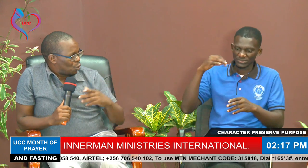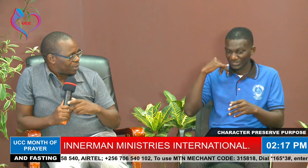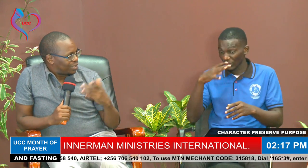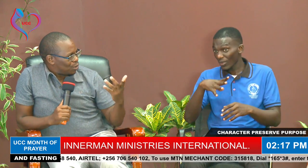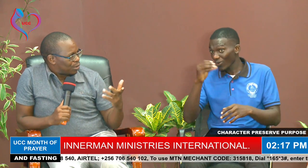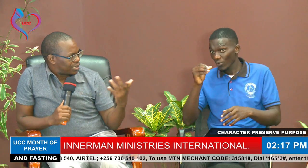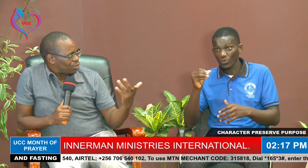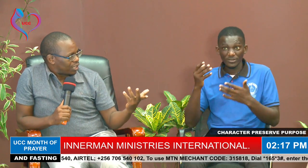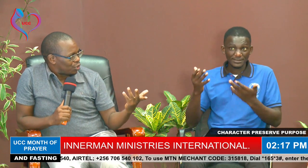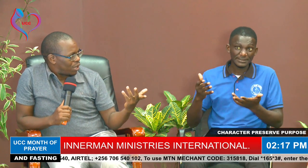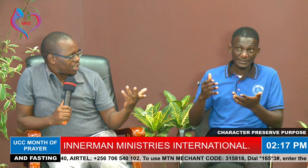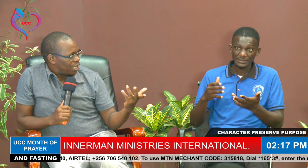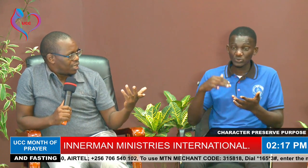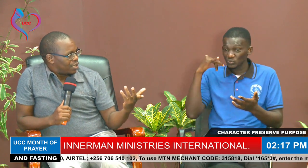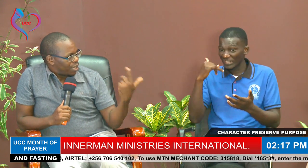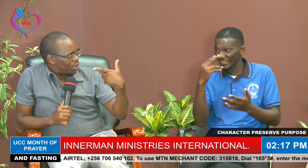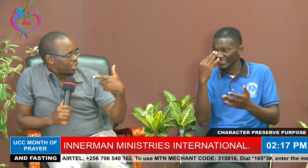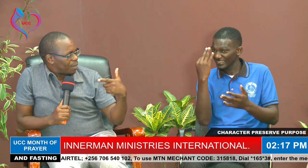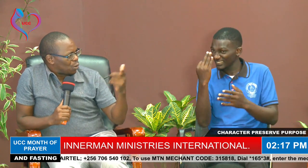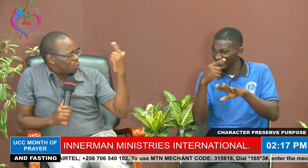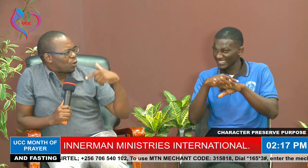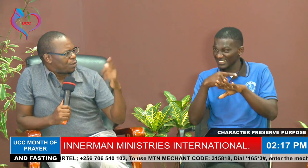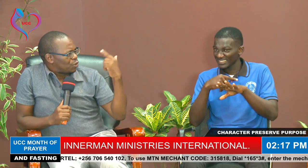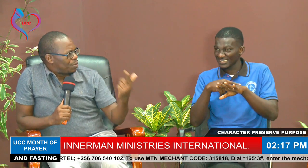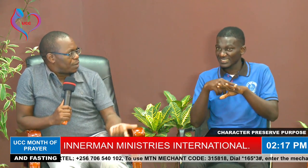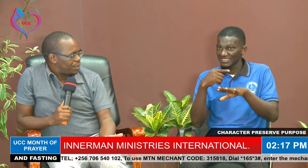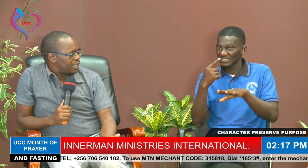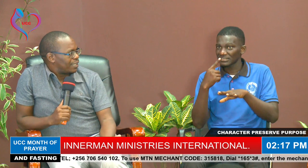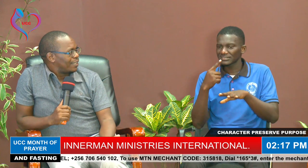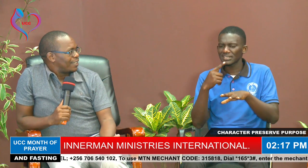Nokuwe sim calls satu ngatazi kuata. Na kuata na gamba. Tungu kubida kubida nyombe la bize.